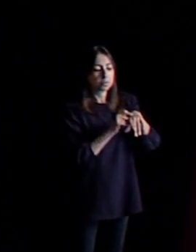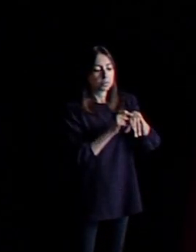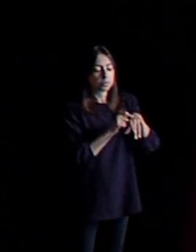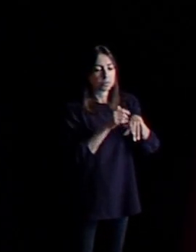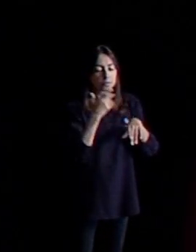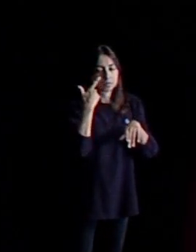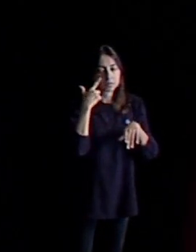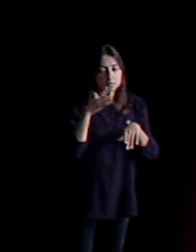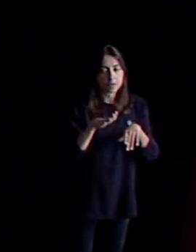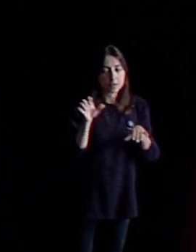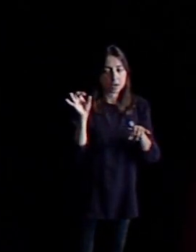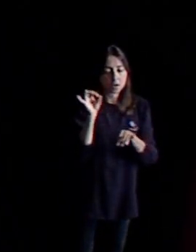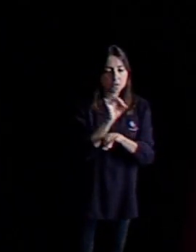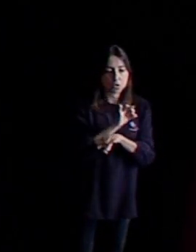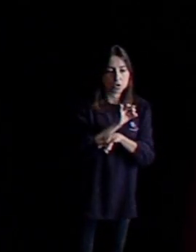ido.